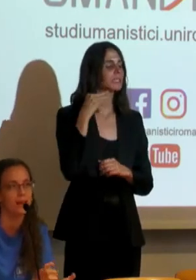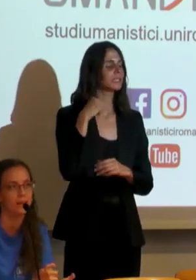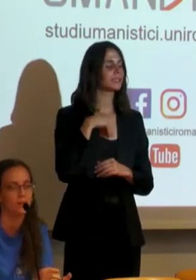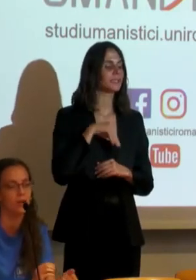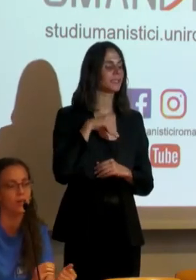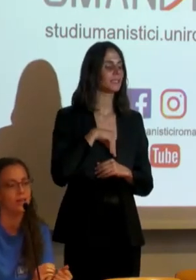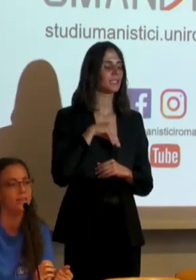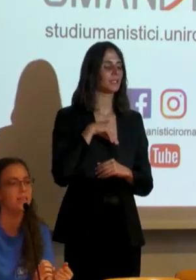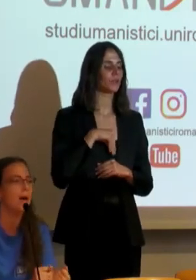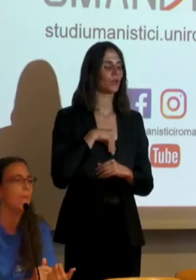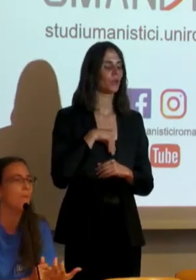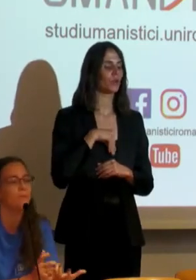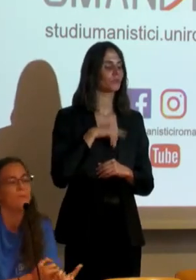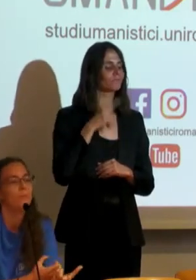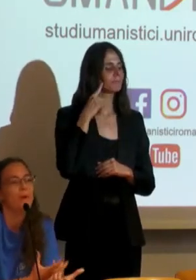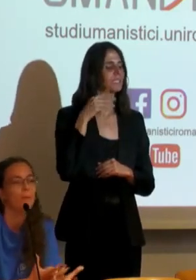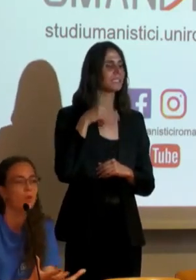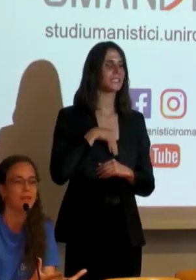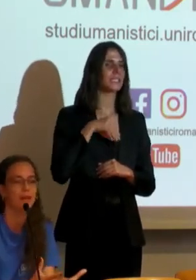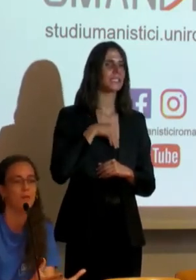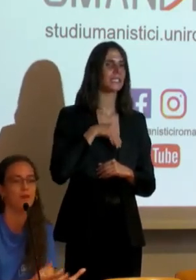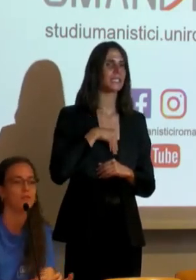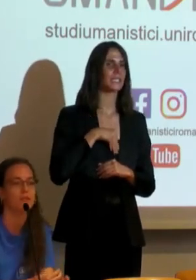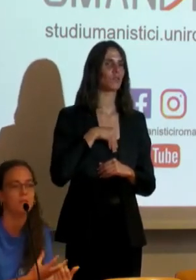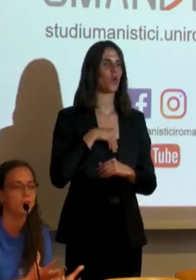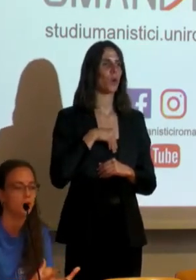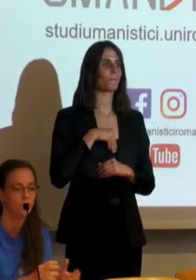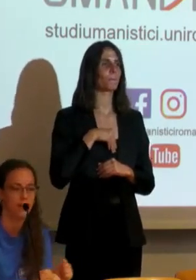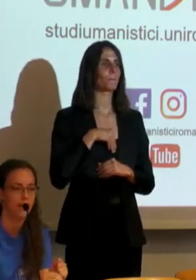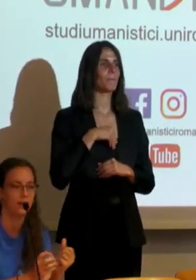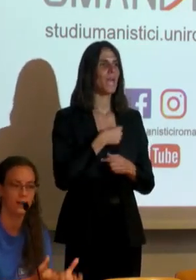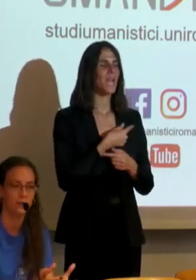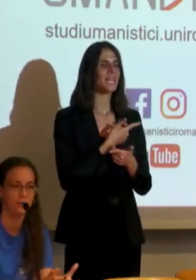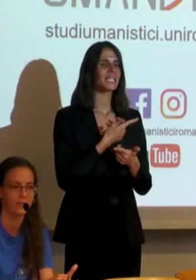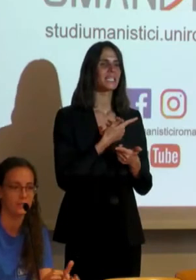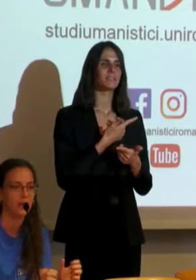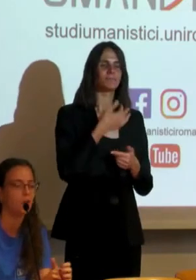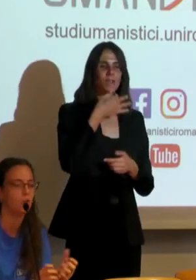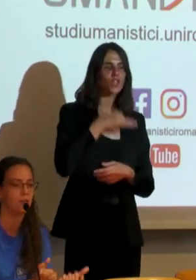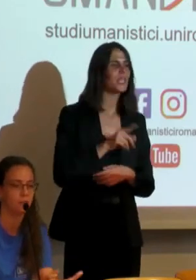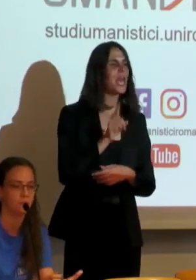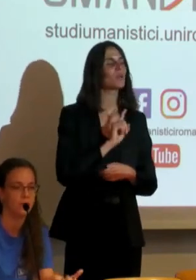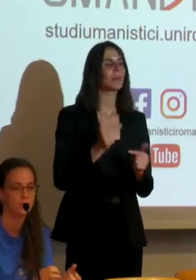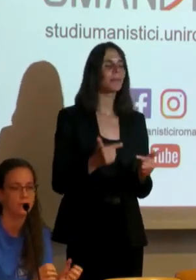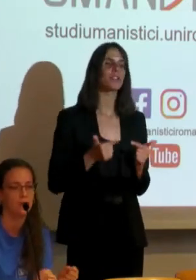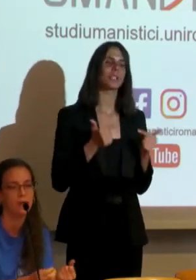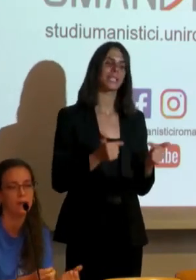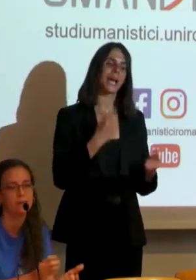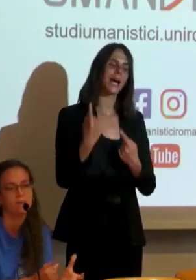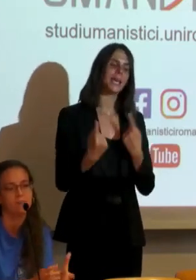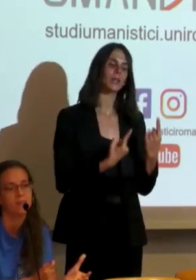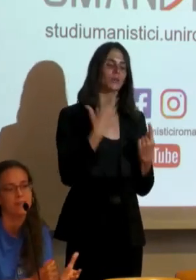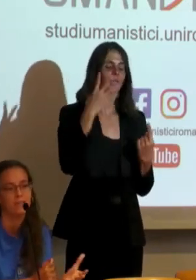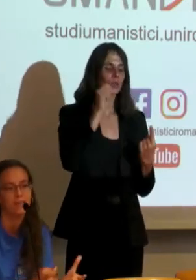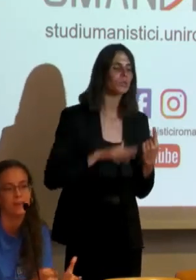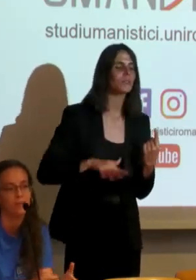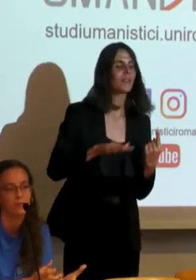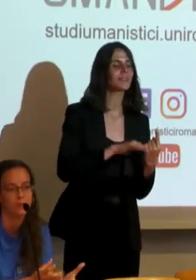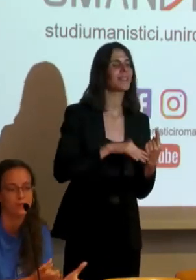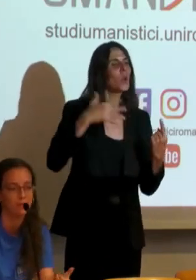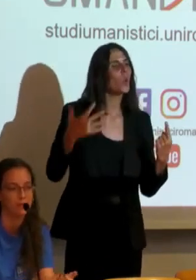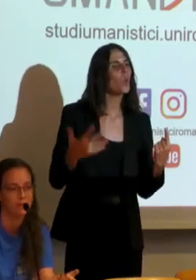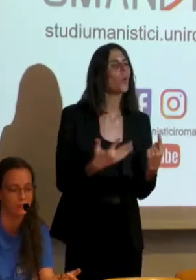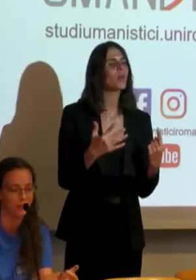in grado di apportare qualcosa di mio all'università, al contesto universitario, ma era